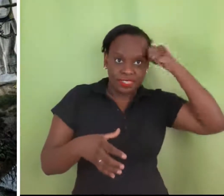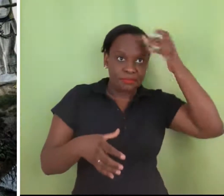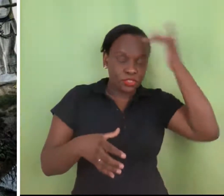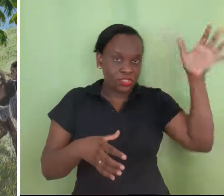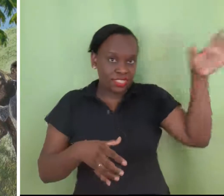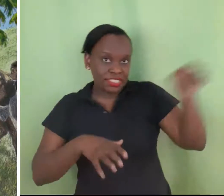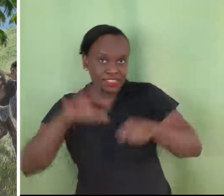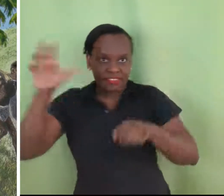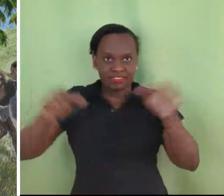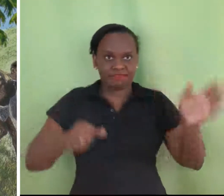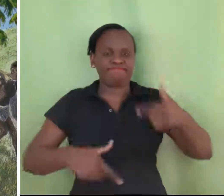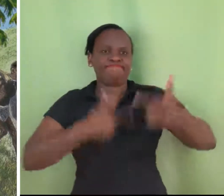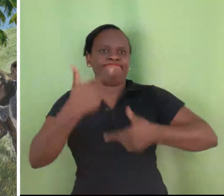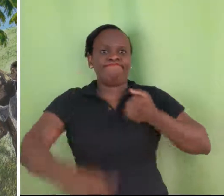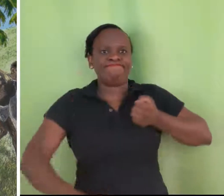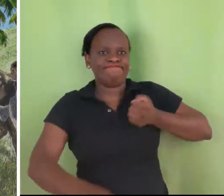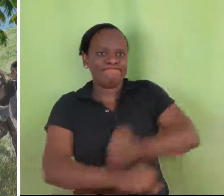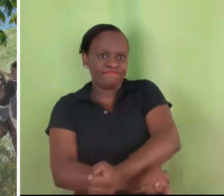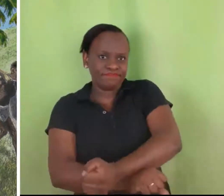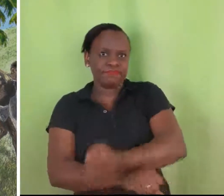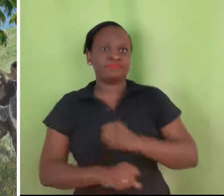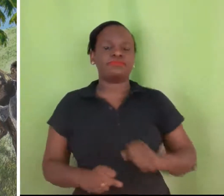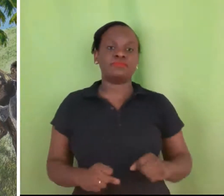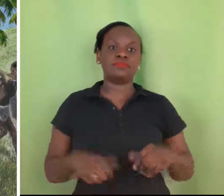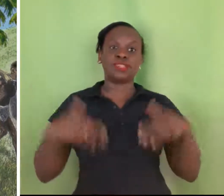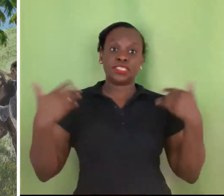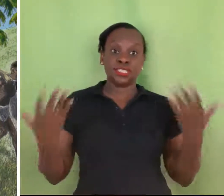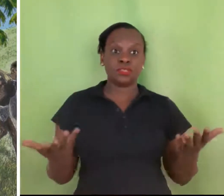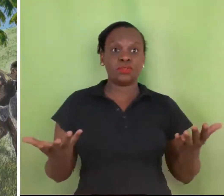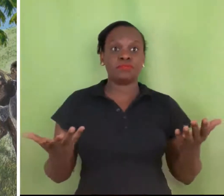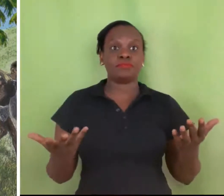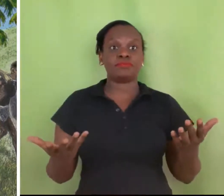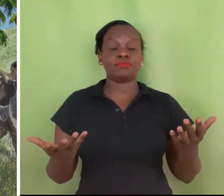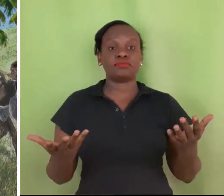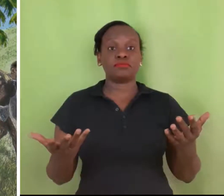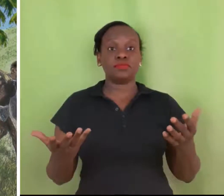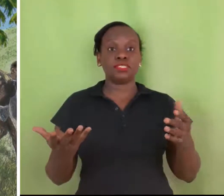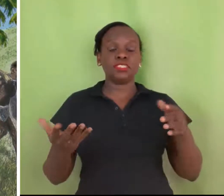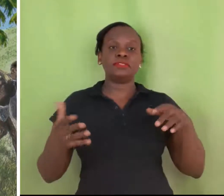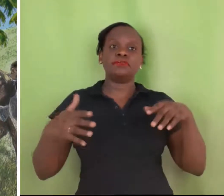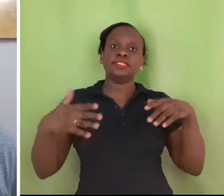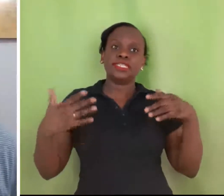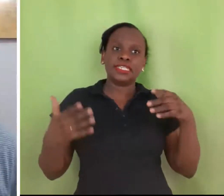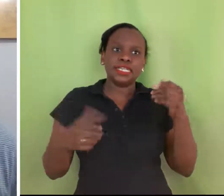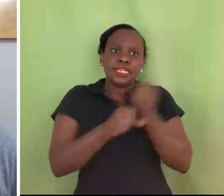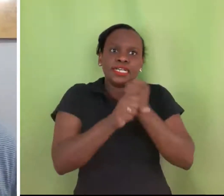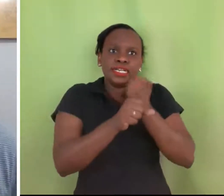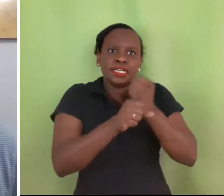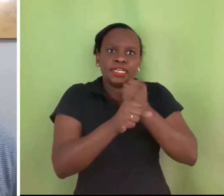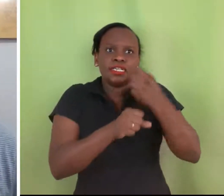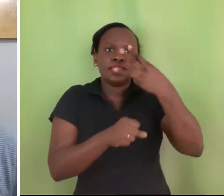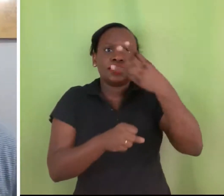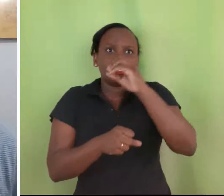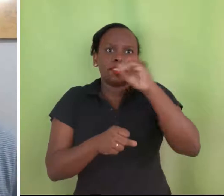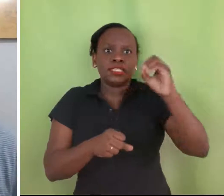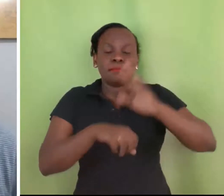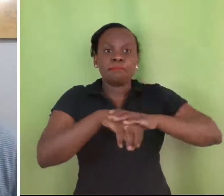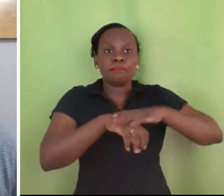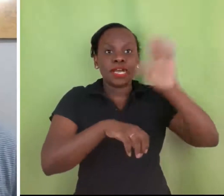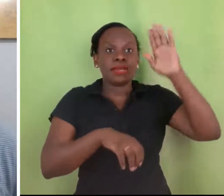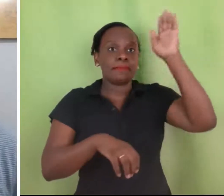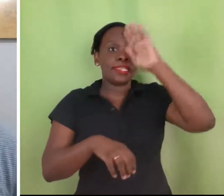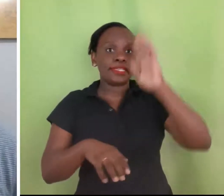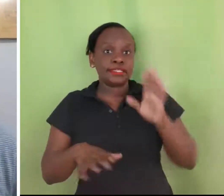trazidos para trabalhar como escravos, né? Então, por mais de 300 anos, o Brasil foi colônia